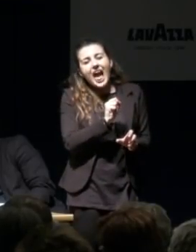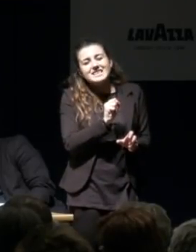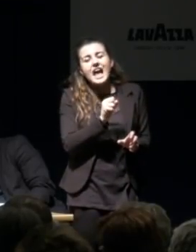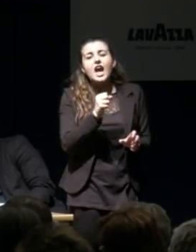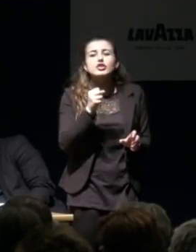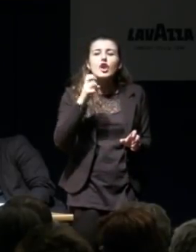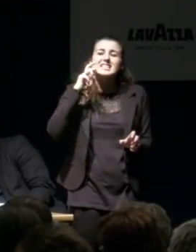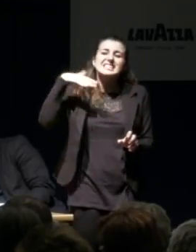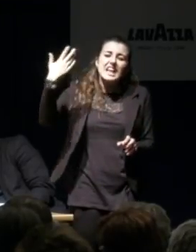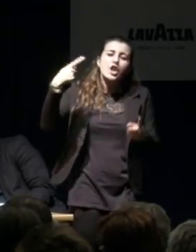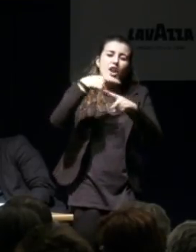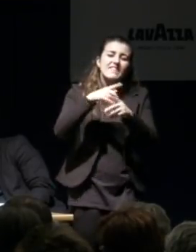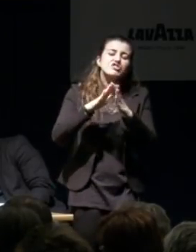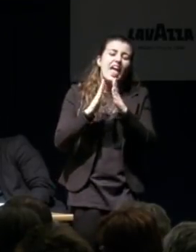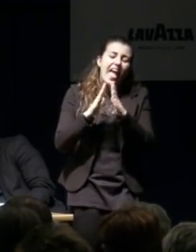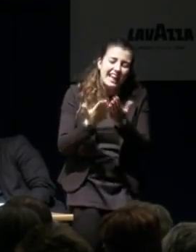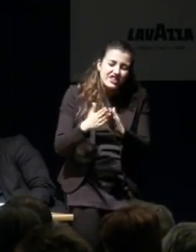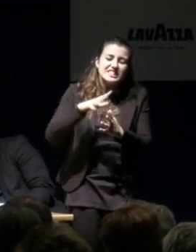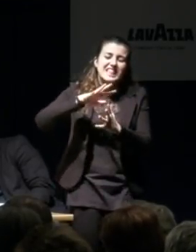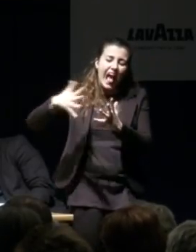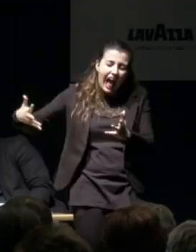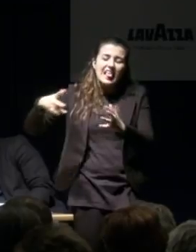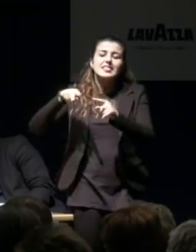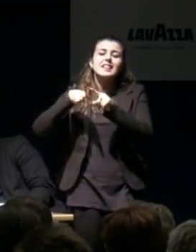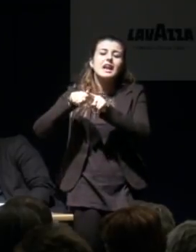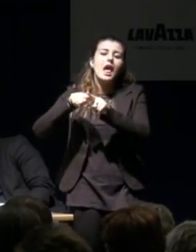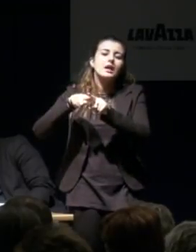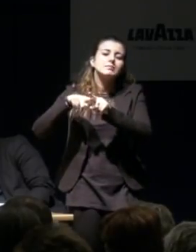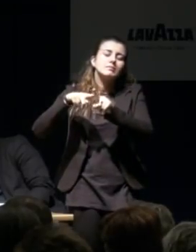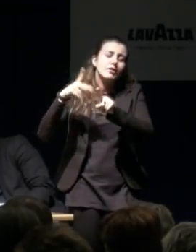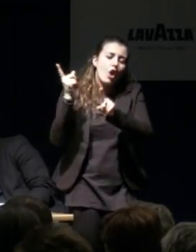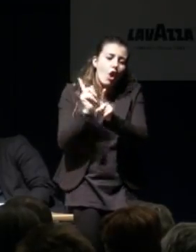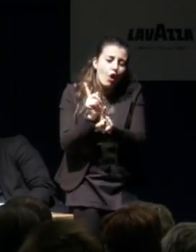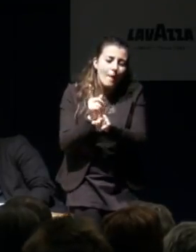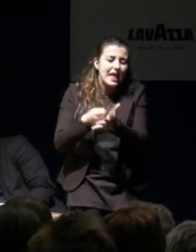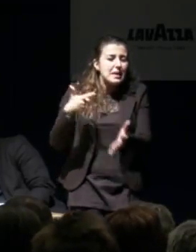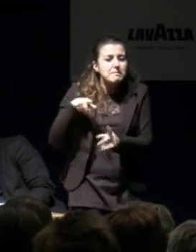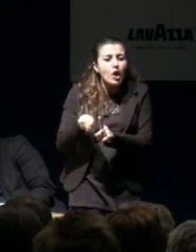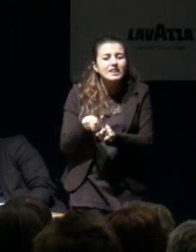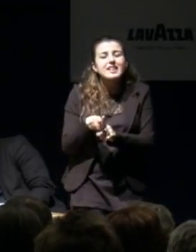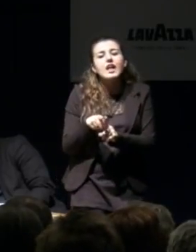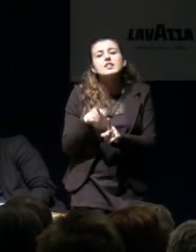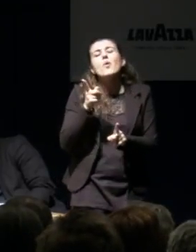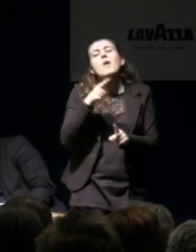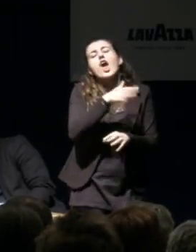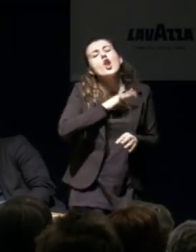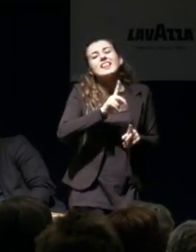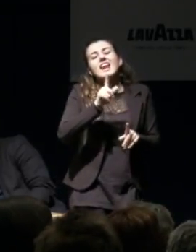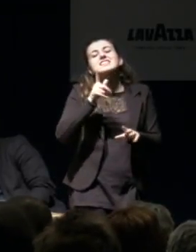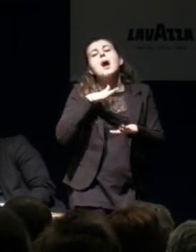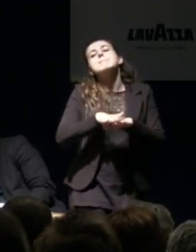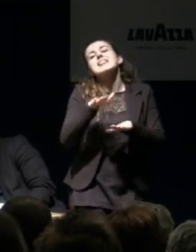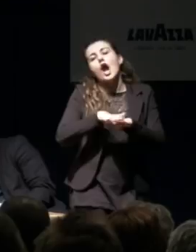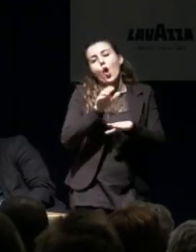nelle altre riviste era a volte non dico per ponderante ma quasi era la pedagogia chiamiamola